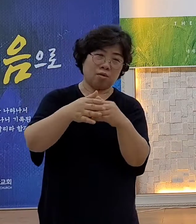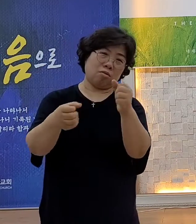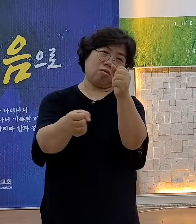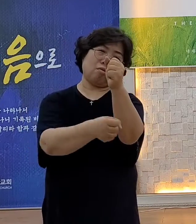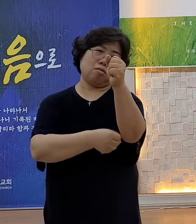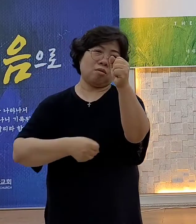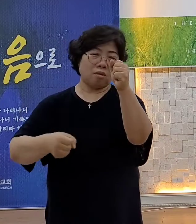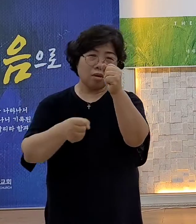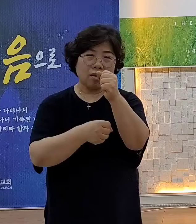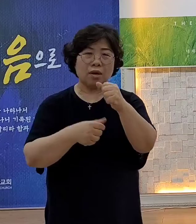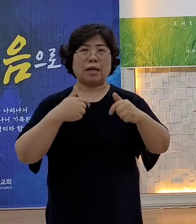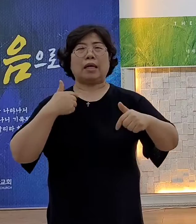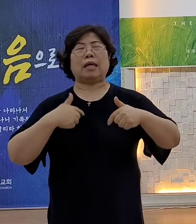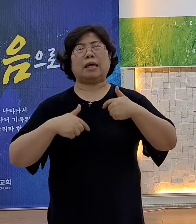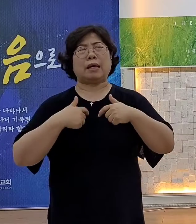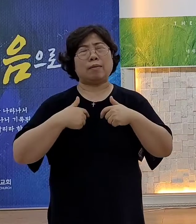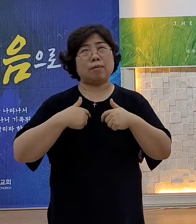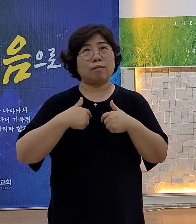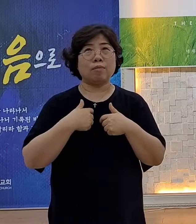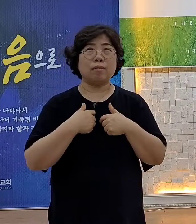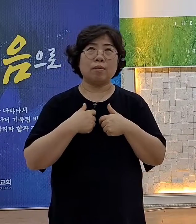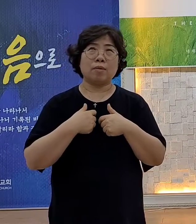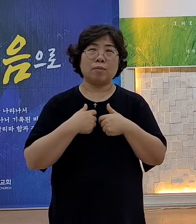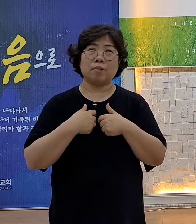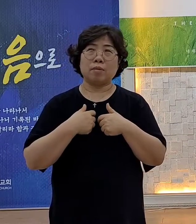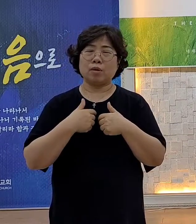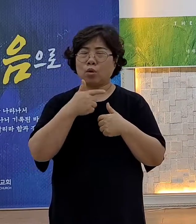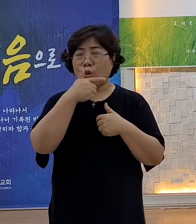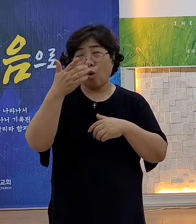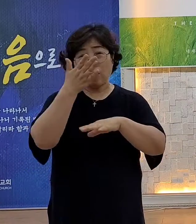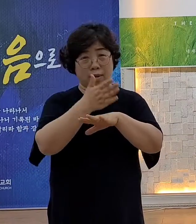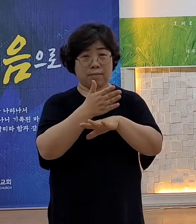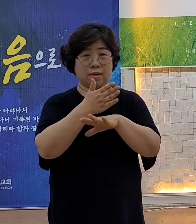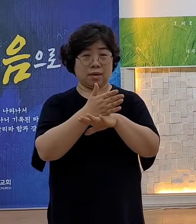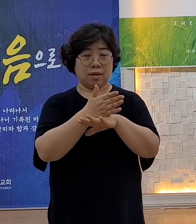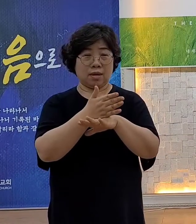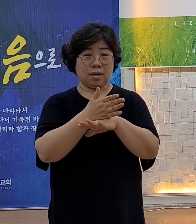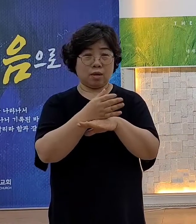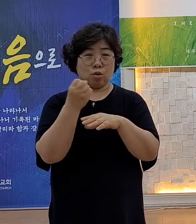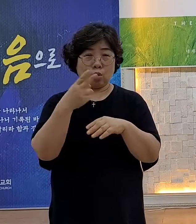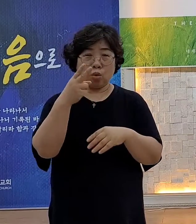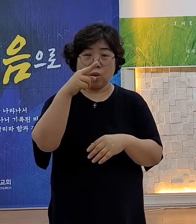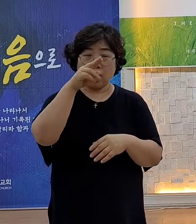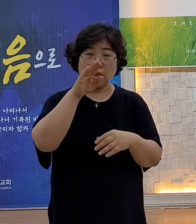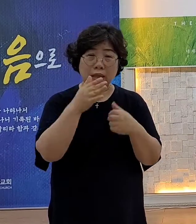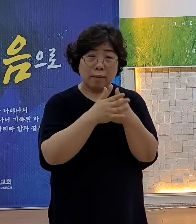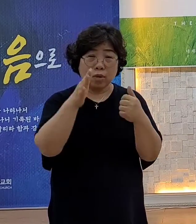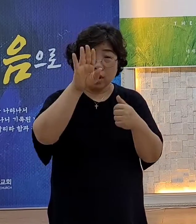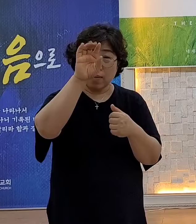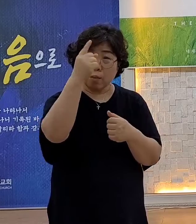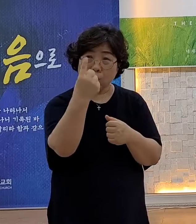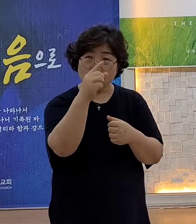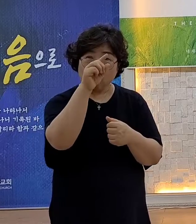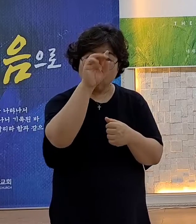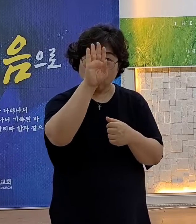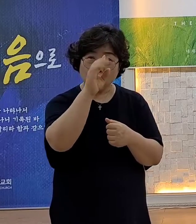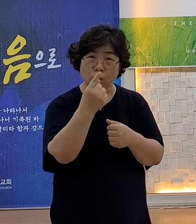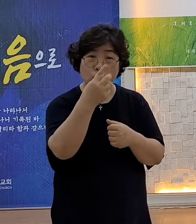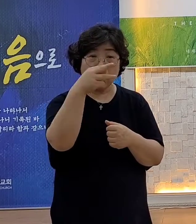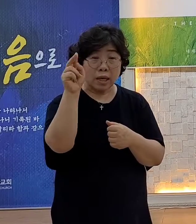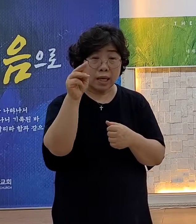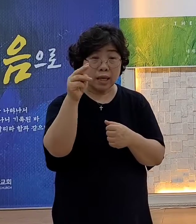밀을 추수하는 이 기쁨을 맛보고 얼마나 감사했는지. 그래서 그 보리와 밀의 첫 열매를 가지고 하나님